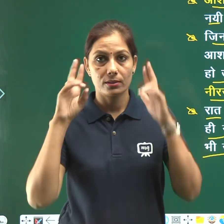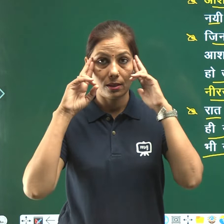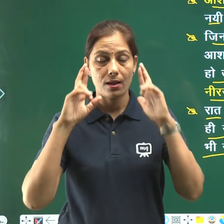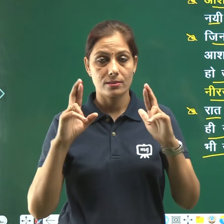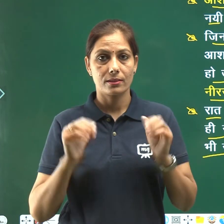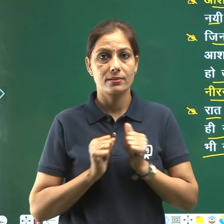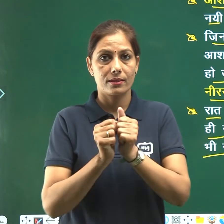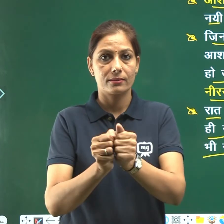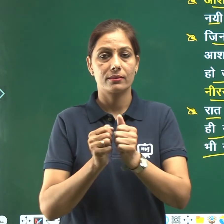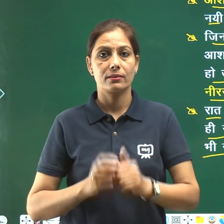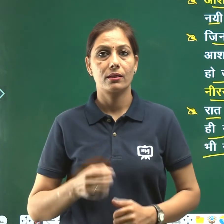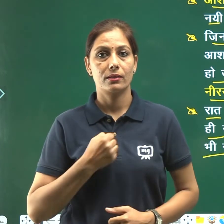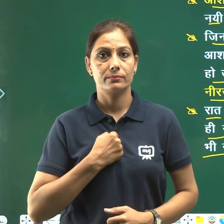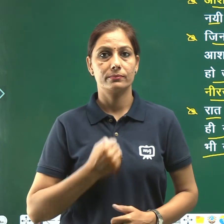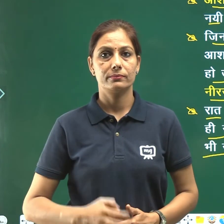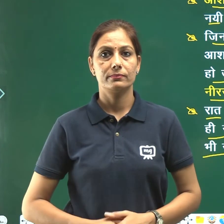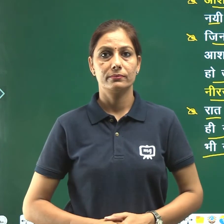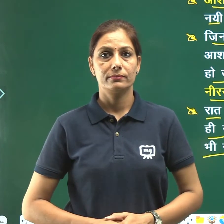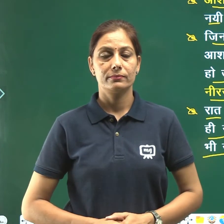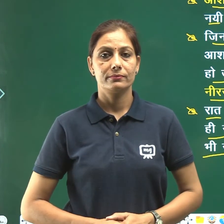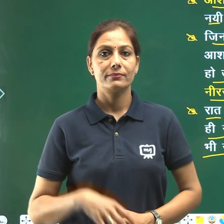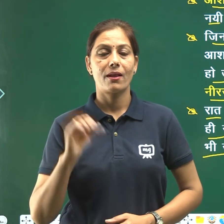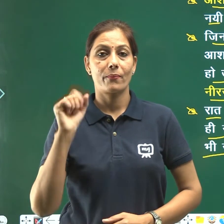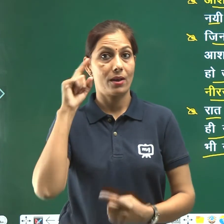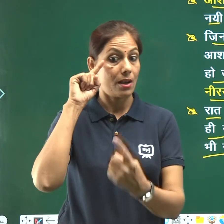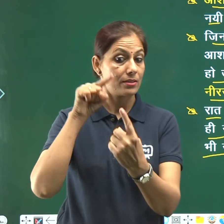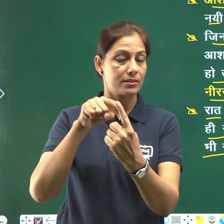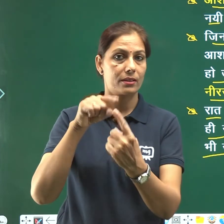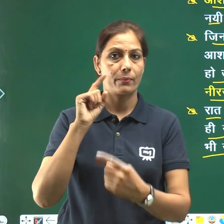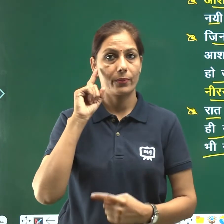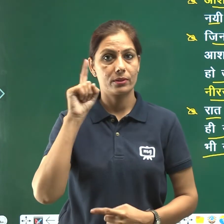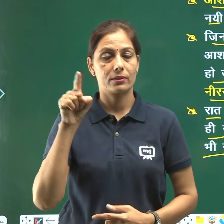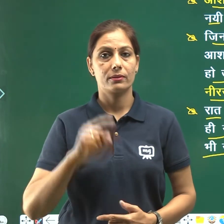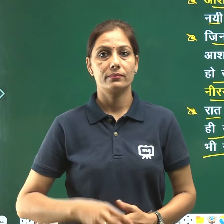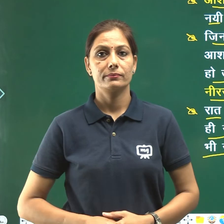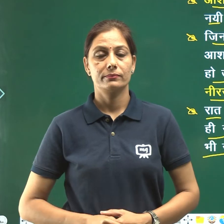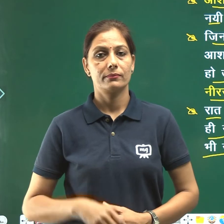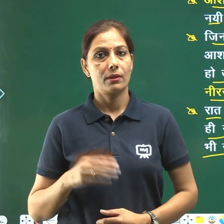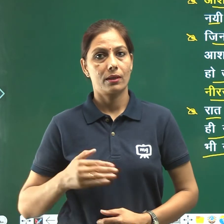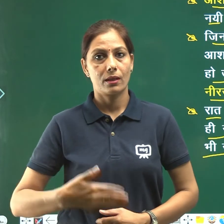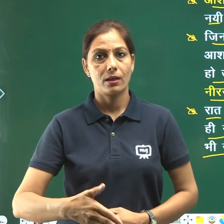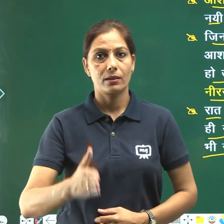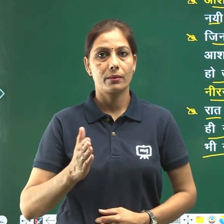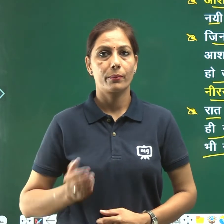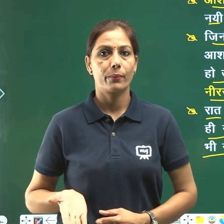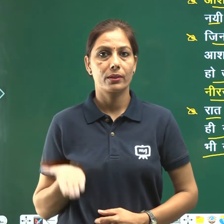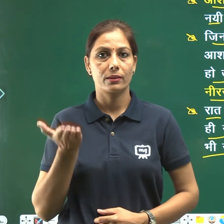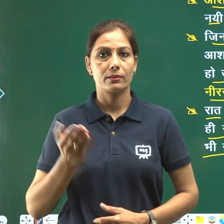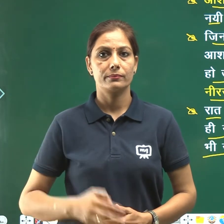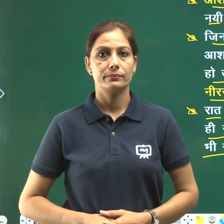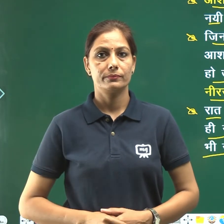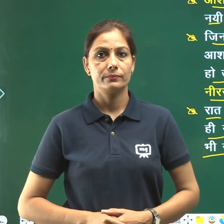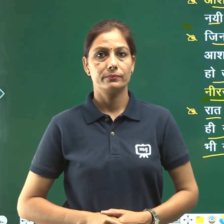साथ हम अपने लक्ष्य के प्रति आगे बढ़ते हैं।